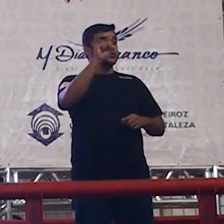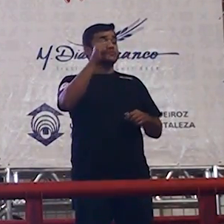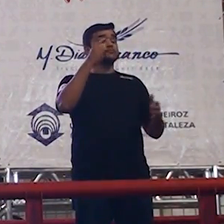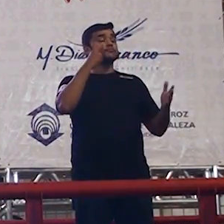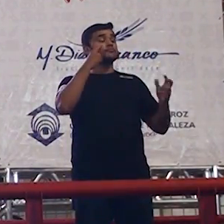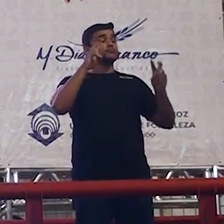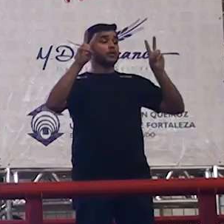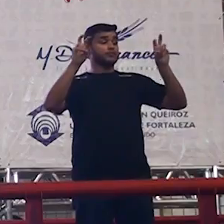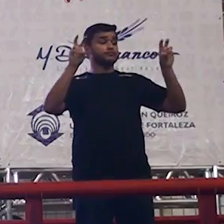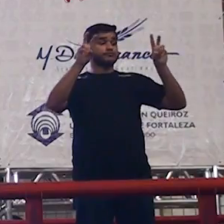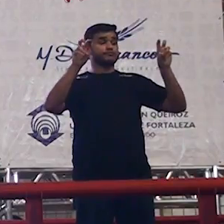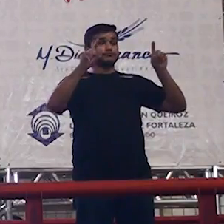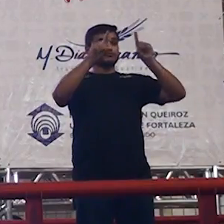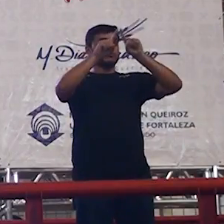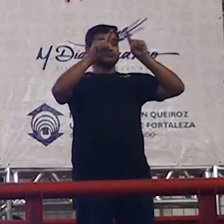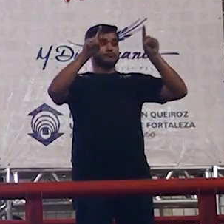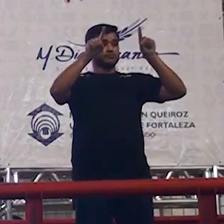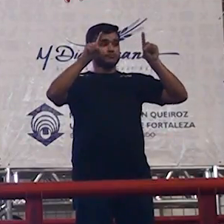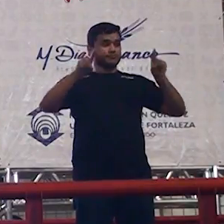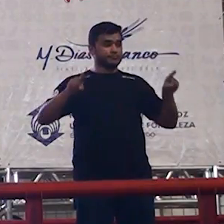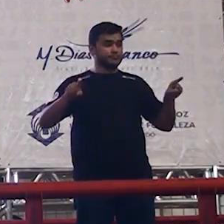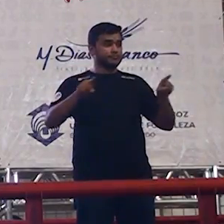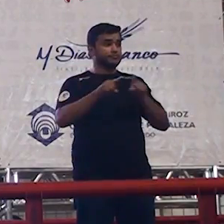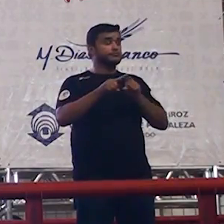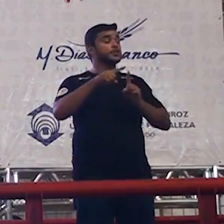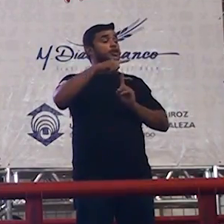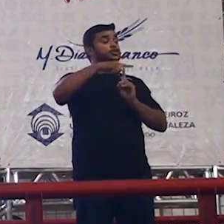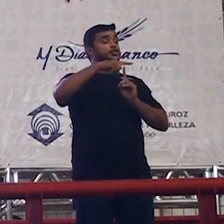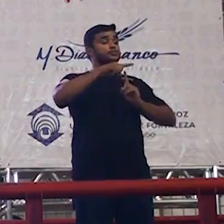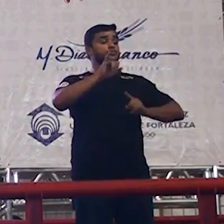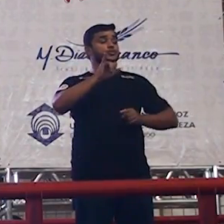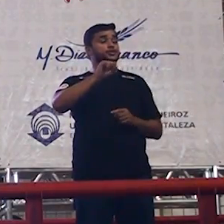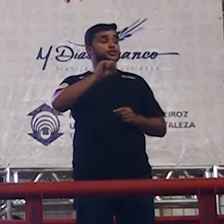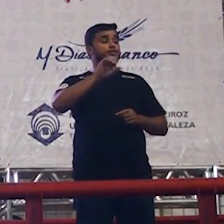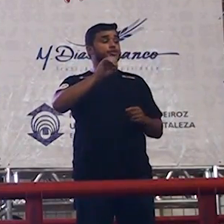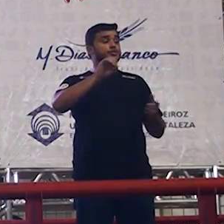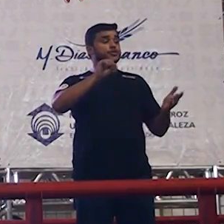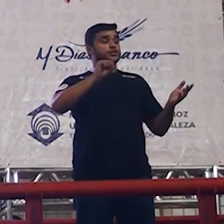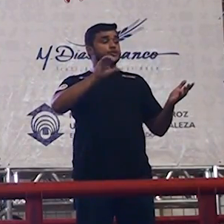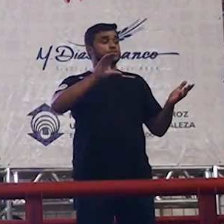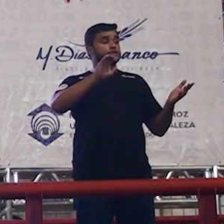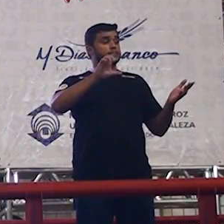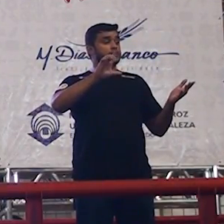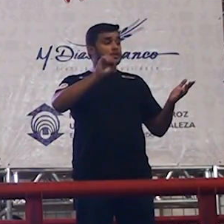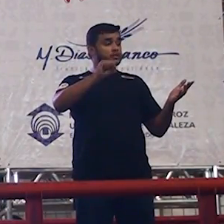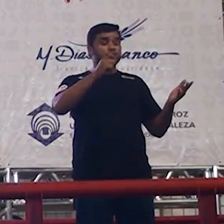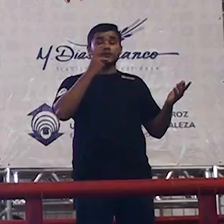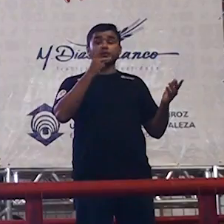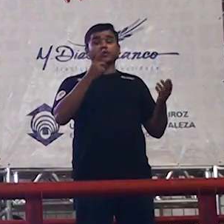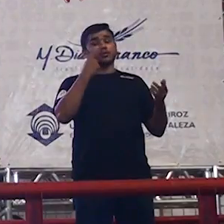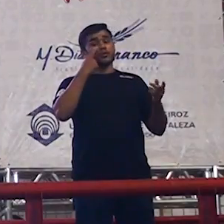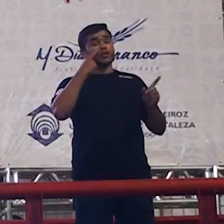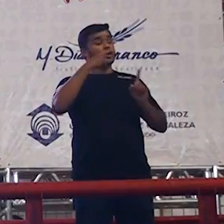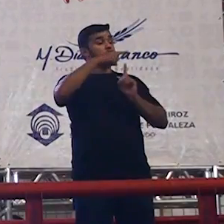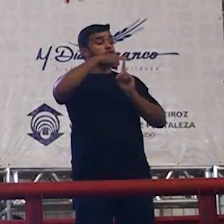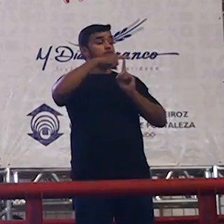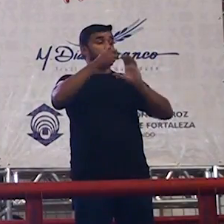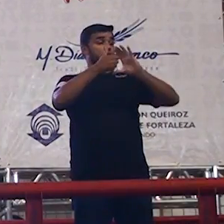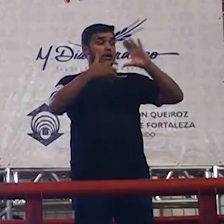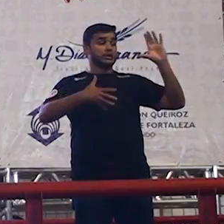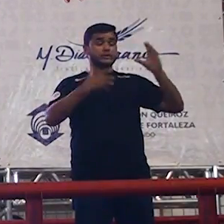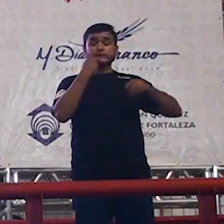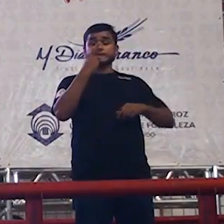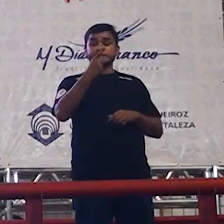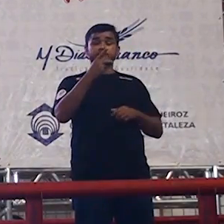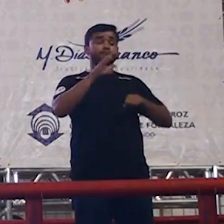fala de trapézio, isósceles. E tem algumas considerações que nós devemos fazer que